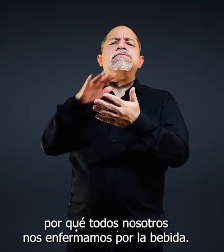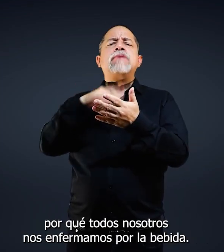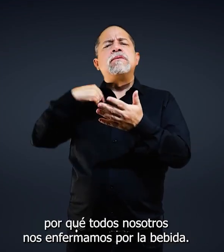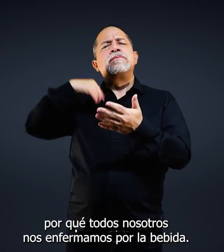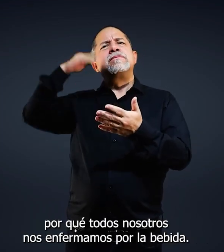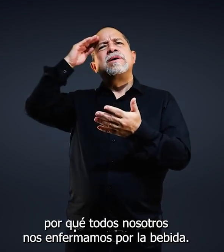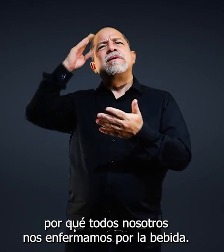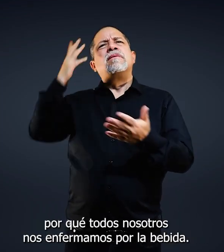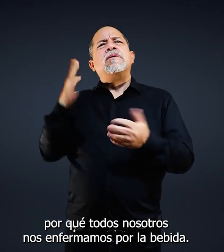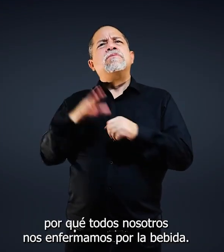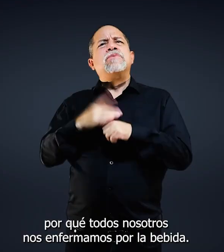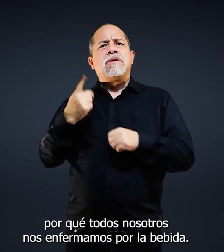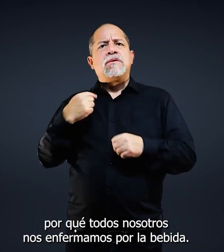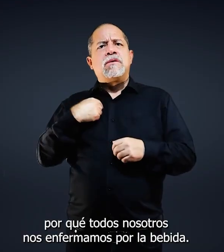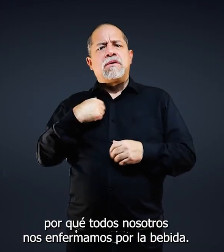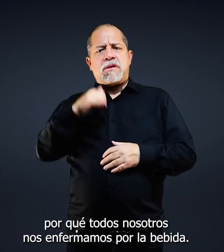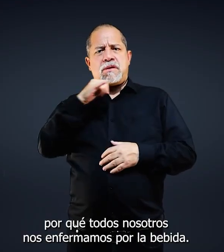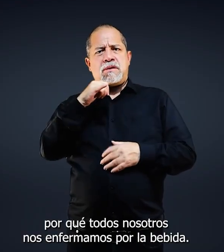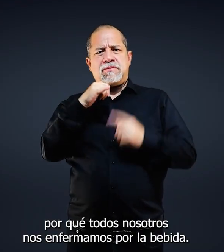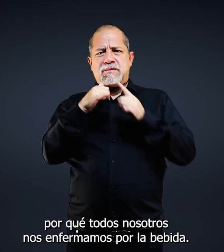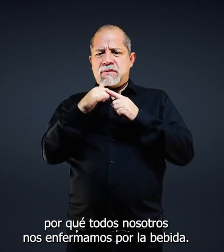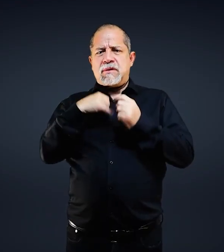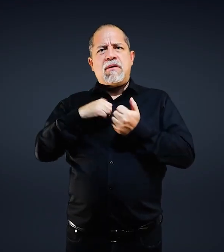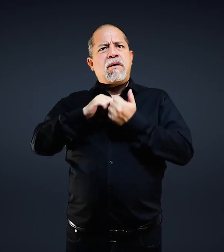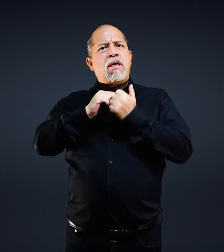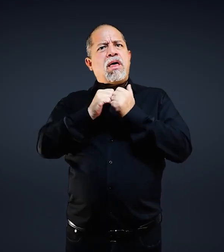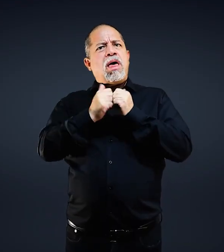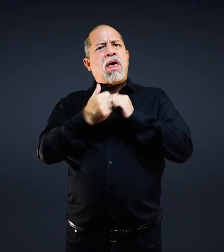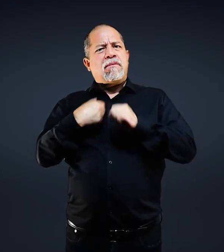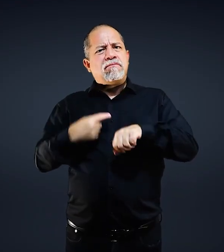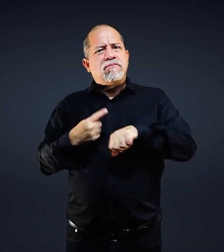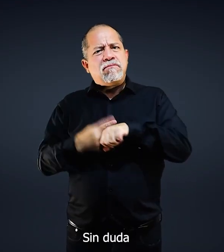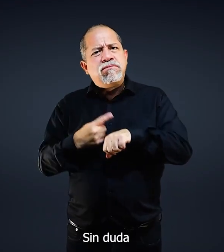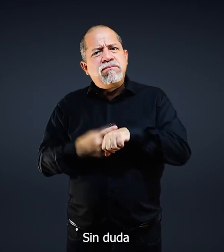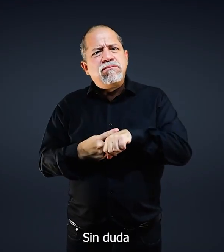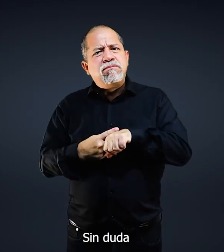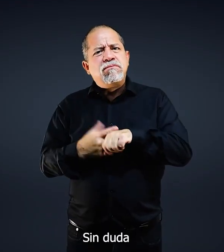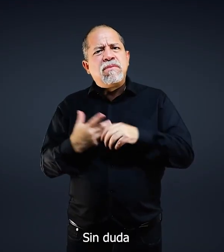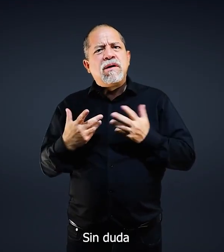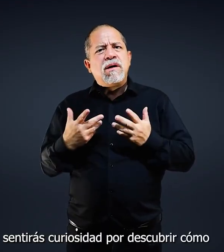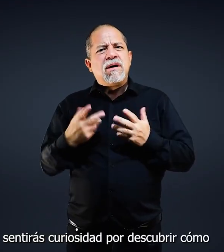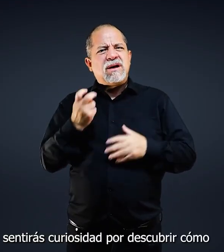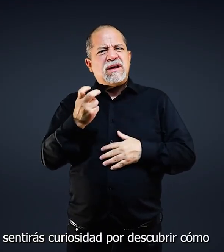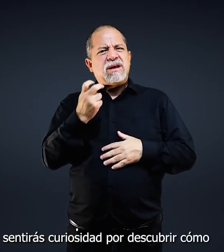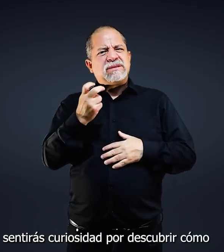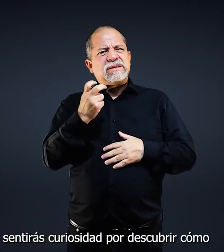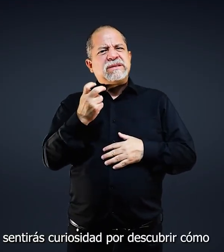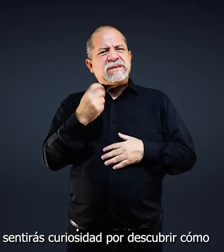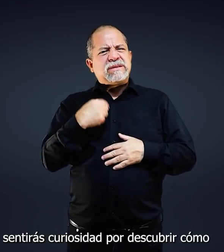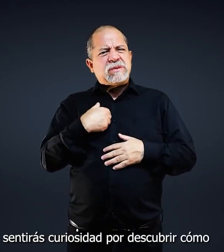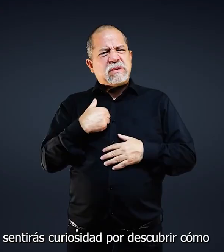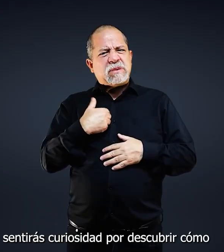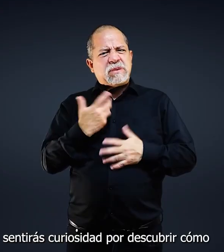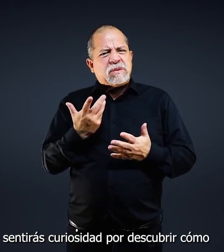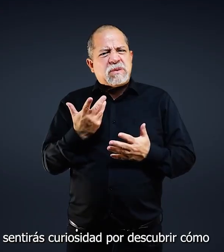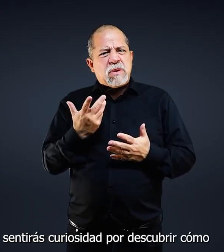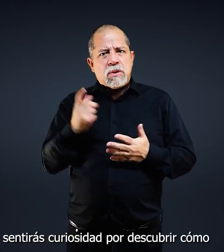todos nosotros nos enfermamos por la bebida. Sin duda, sentirás curiosidad por descubrir cómo